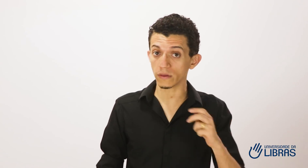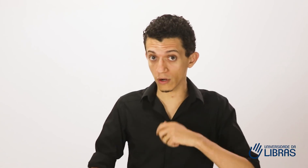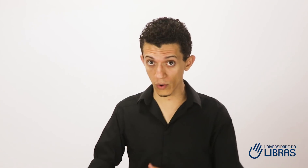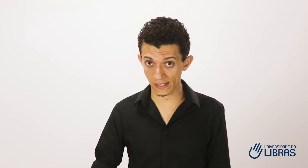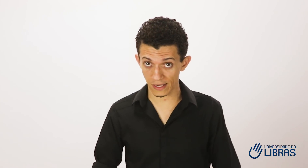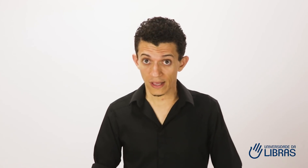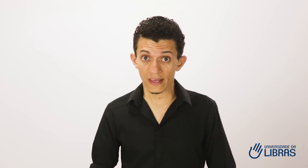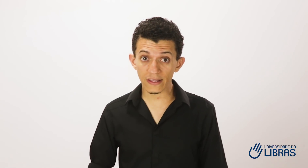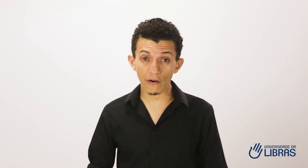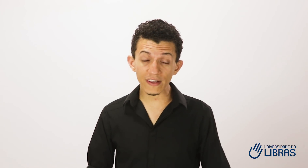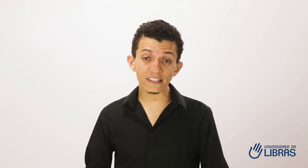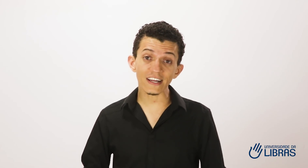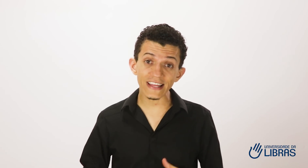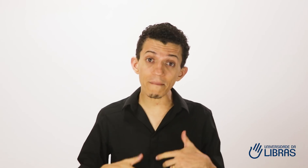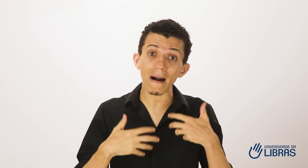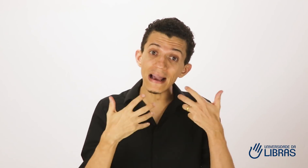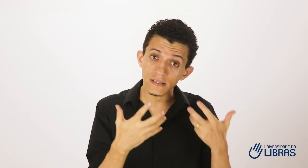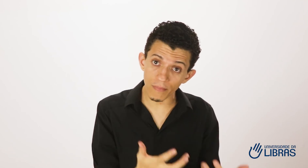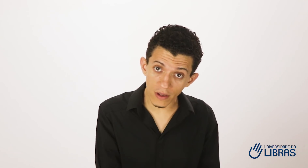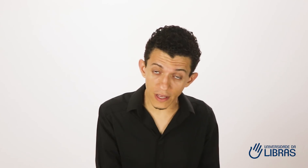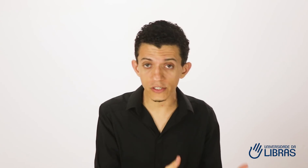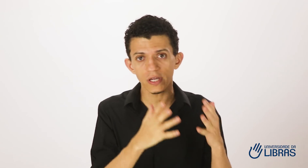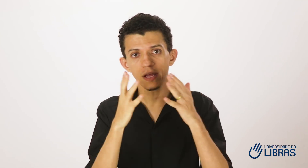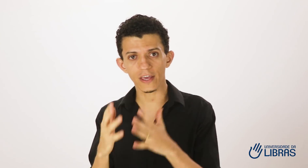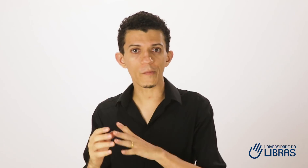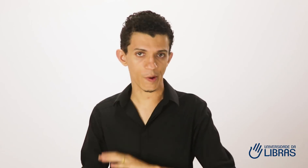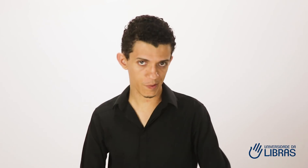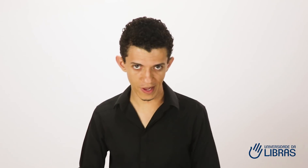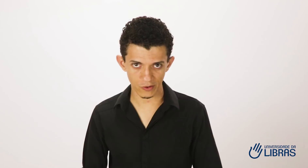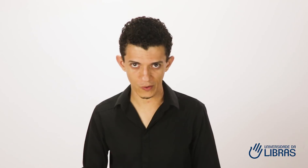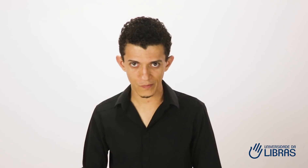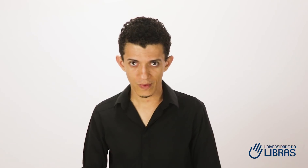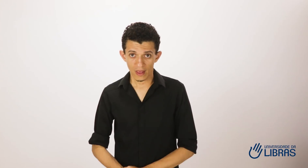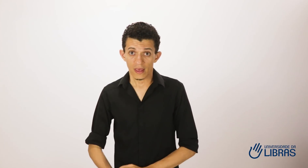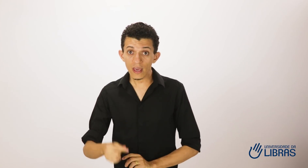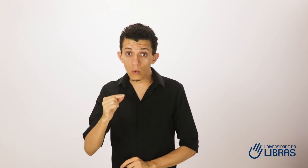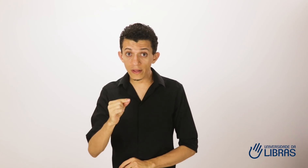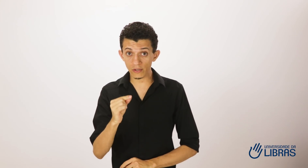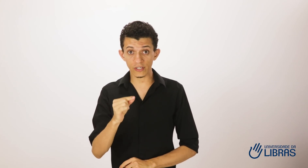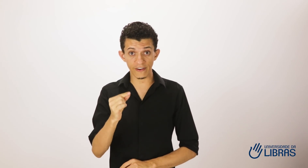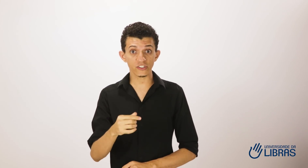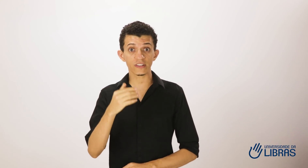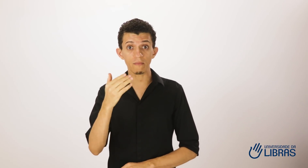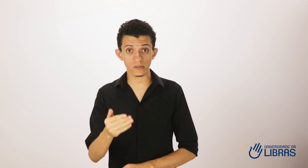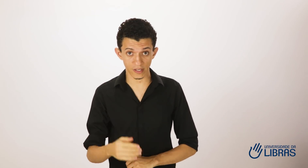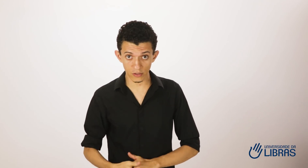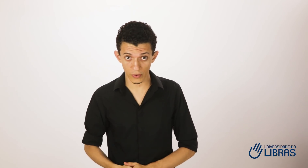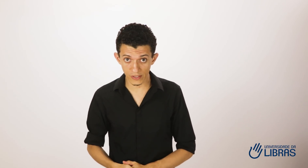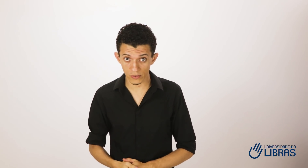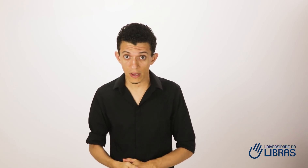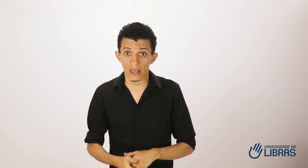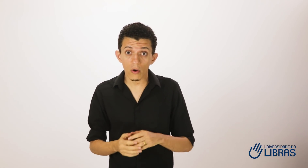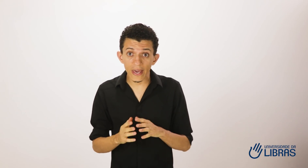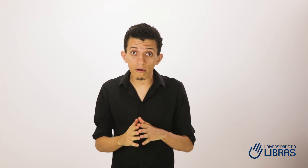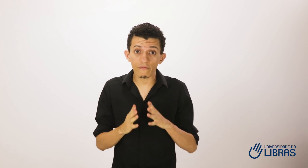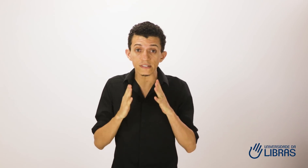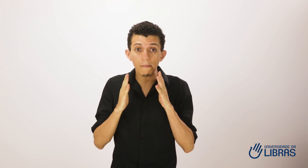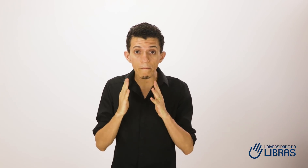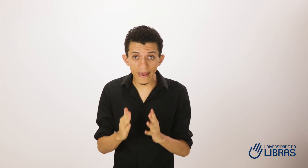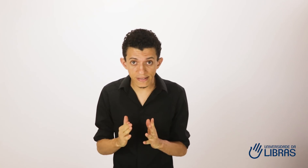outra coisa, que talvez seja até mais importante que o próprio método. E enquanto eu estiver te demonstrando isso, eu quero que você